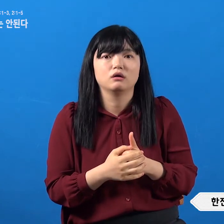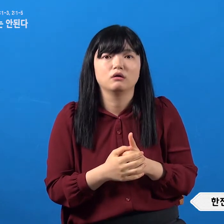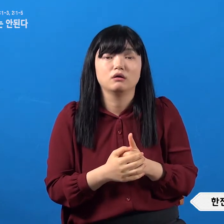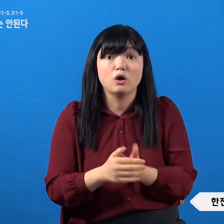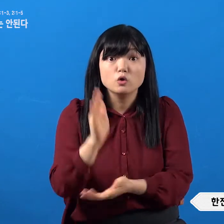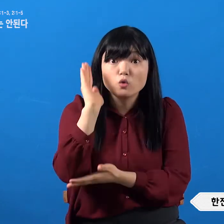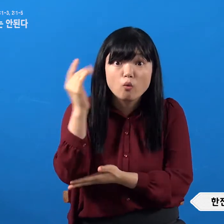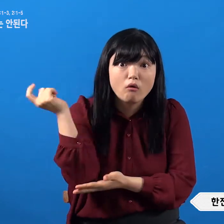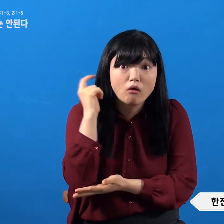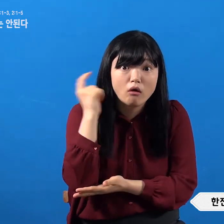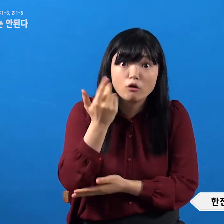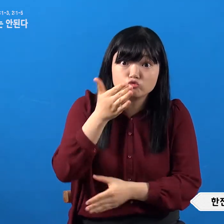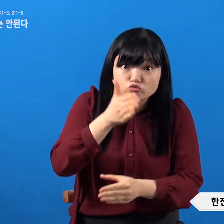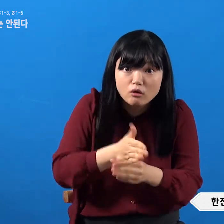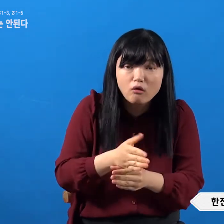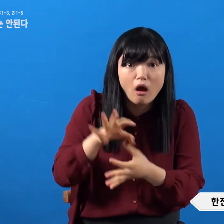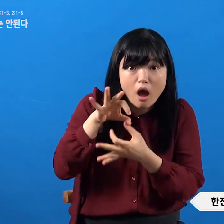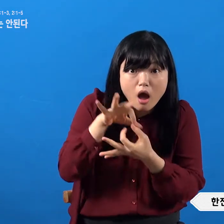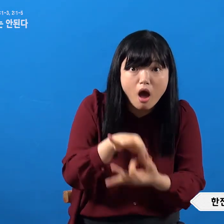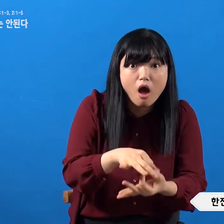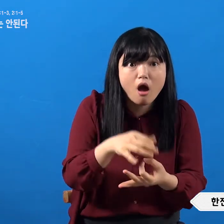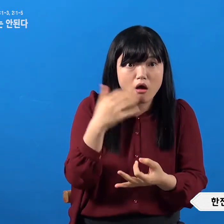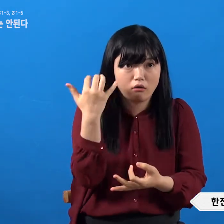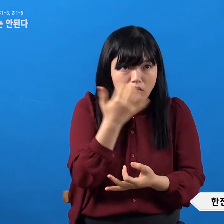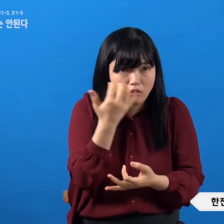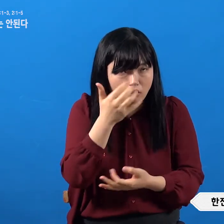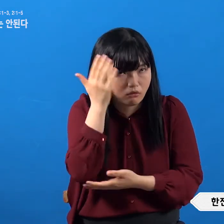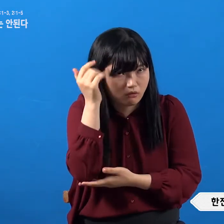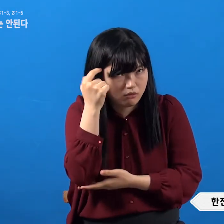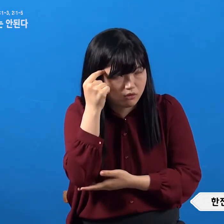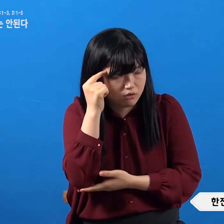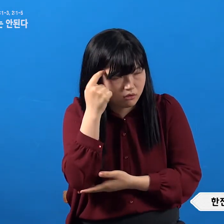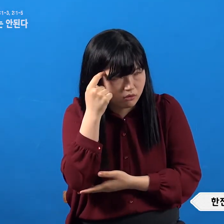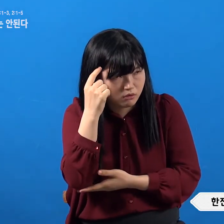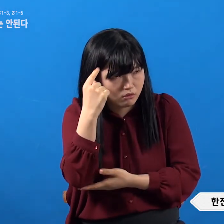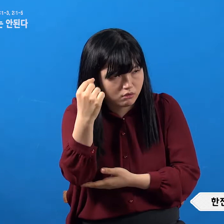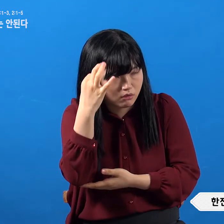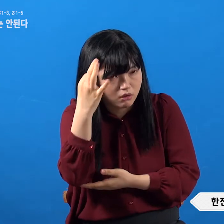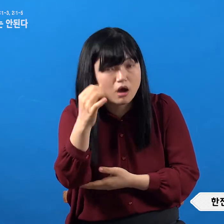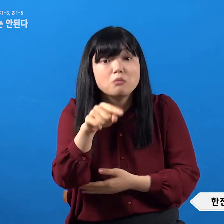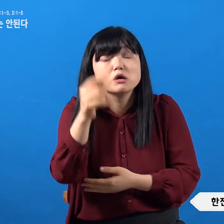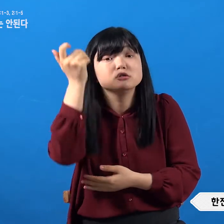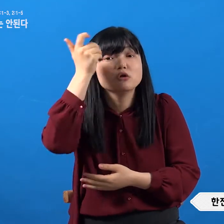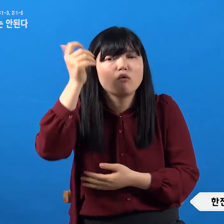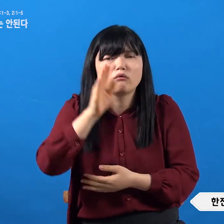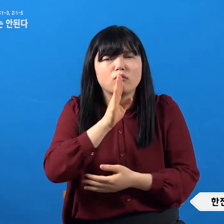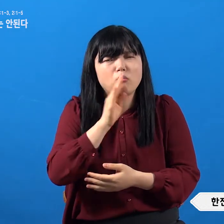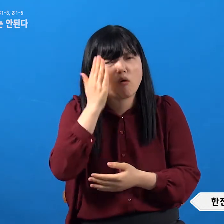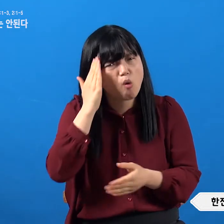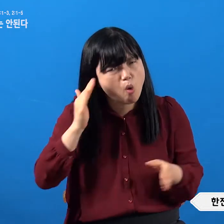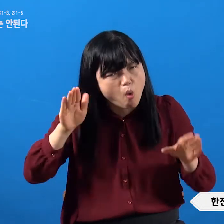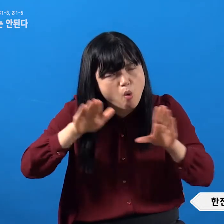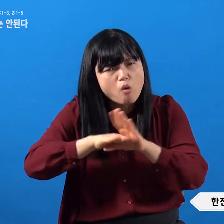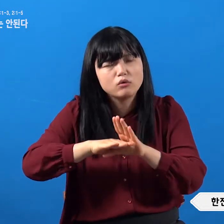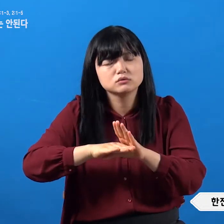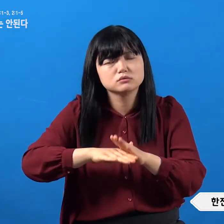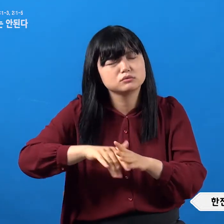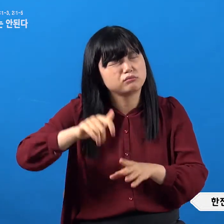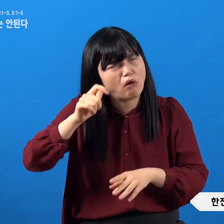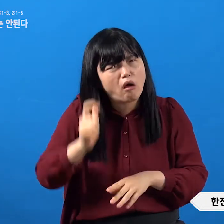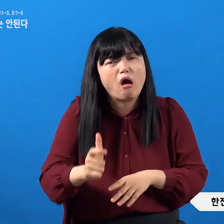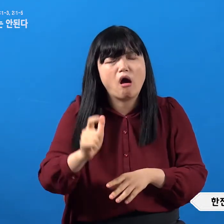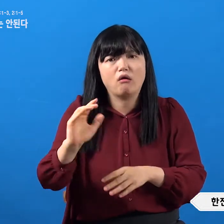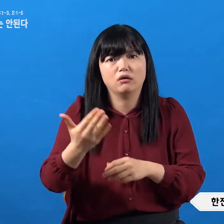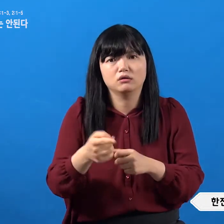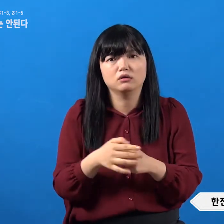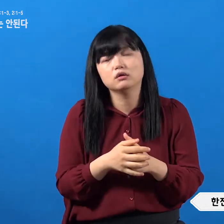지금 설교를 들으면서도 그런 생각이 떠나지 않았다 하면 그 영이 얼마나 어둡고 지금 강팍해져 버린